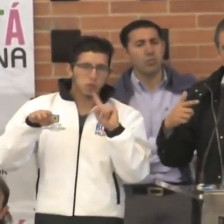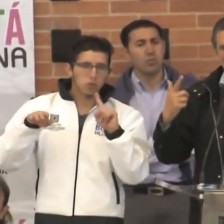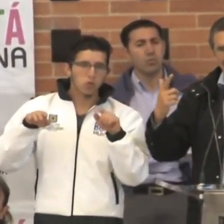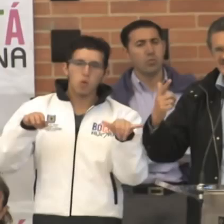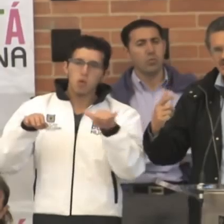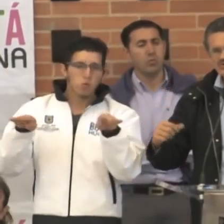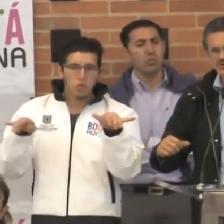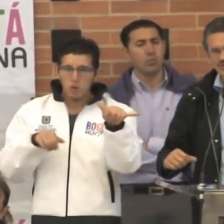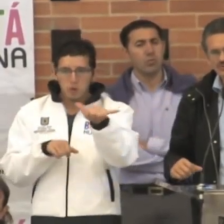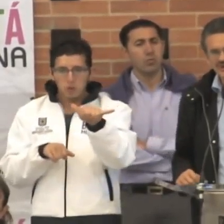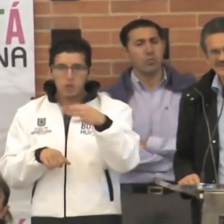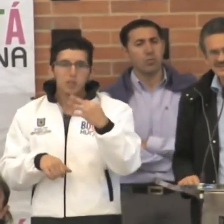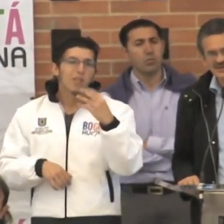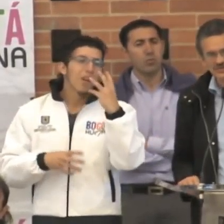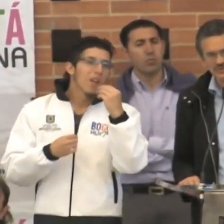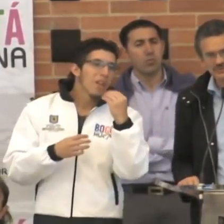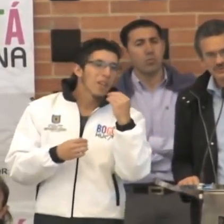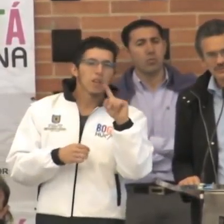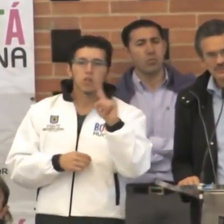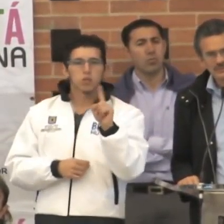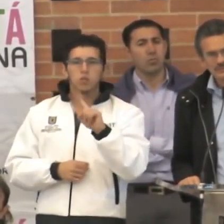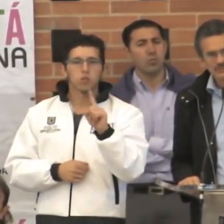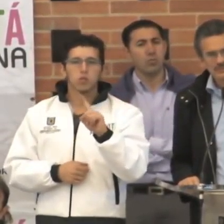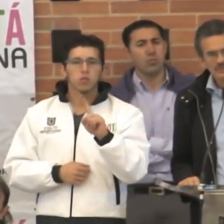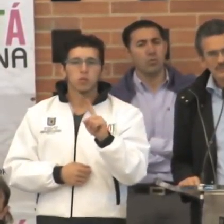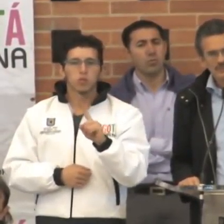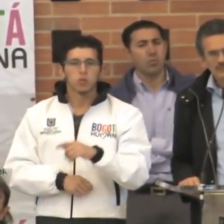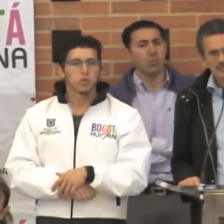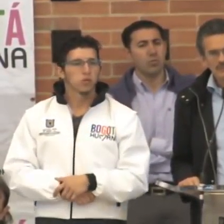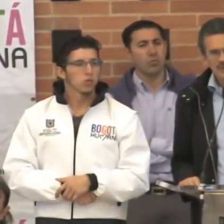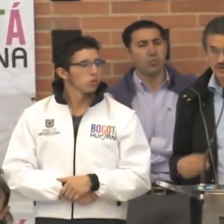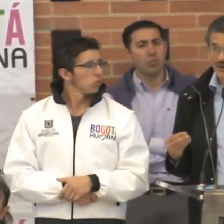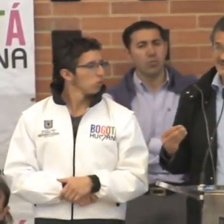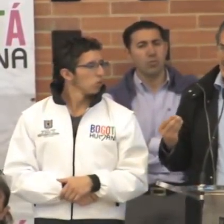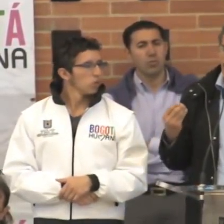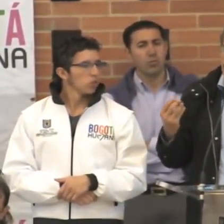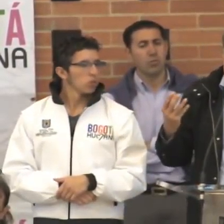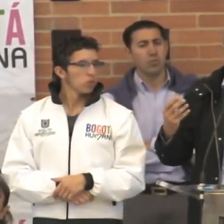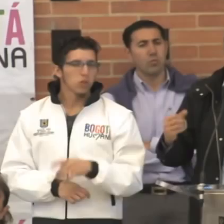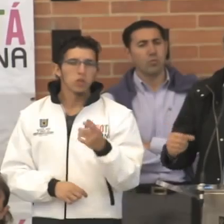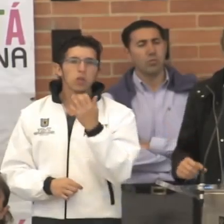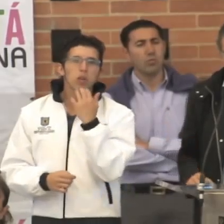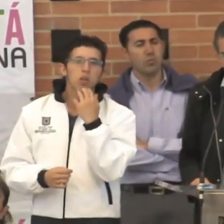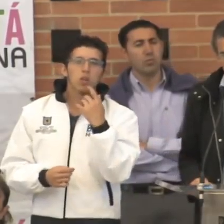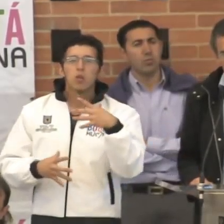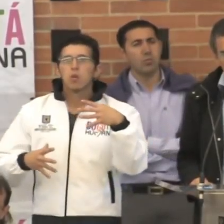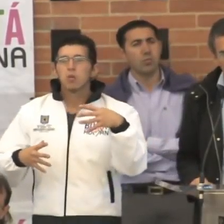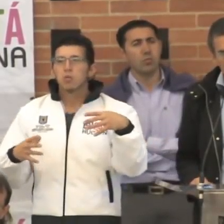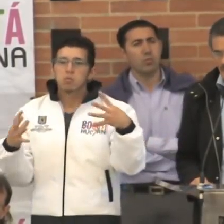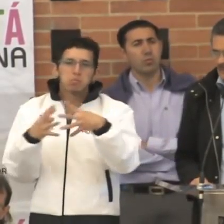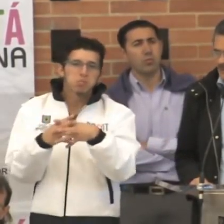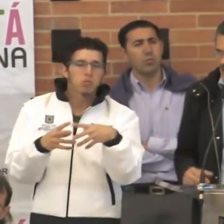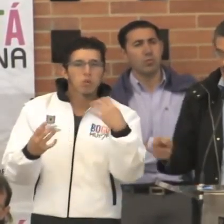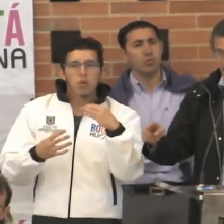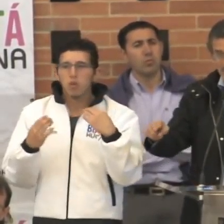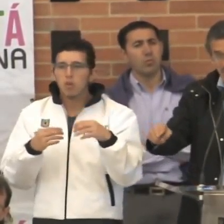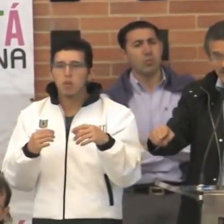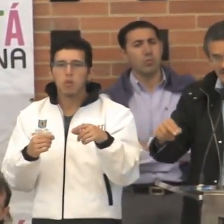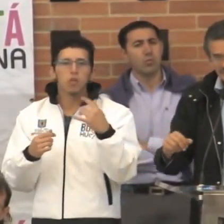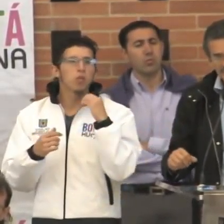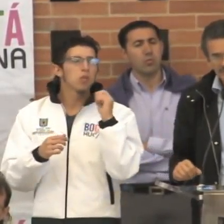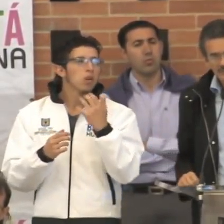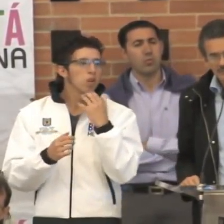Pero no es solamente con discurso que se hace eso, es con actividad cultural. Lo que